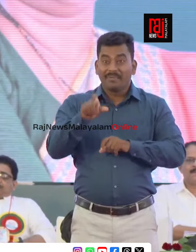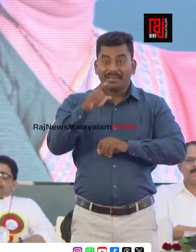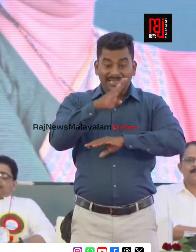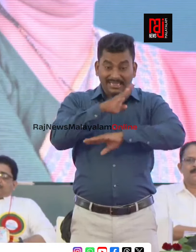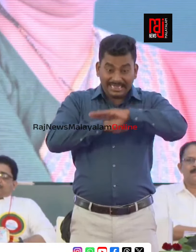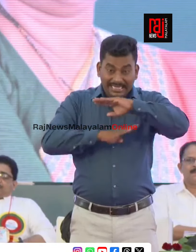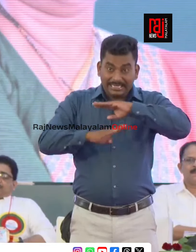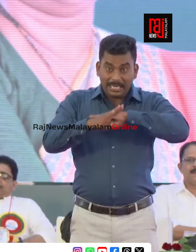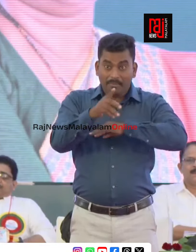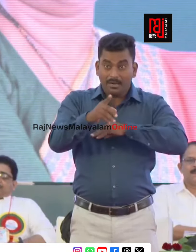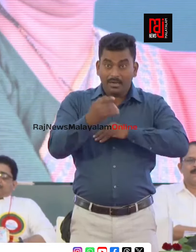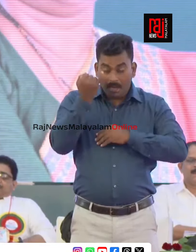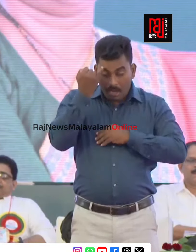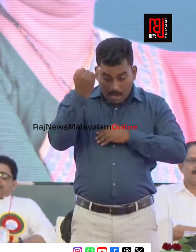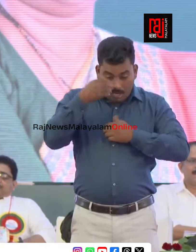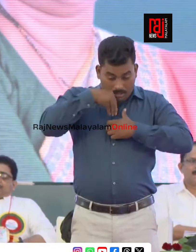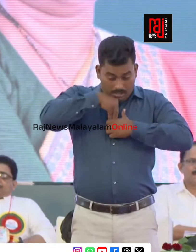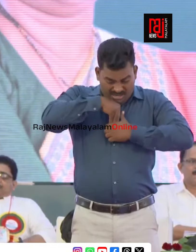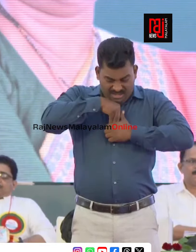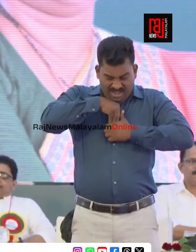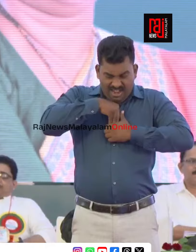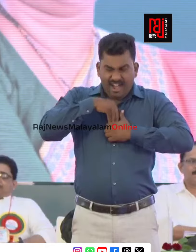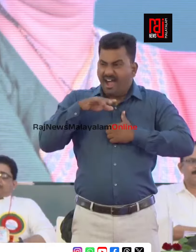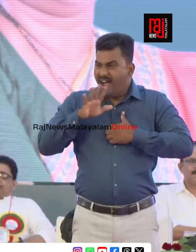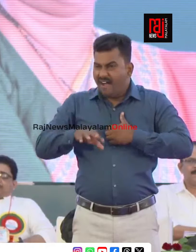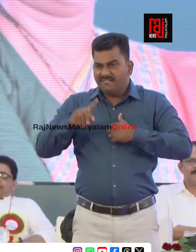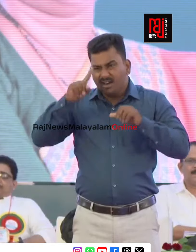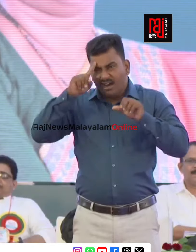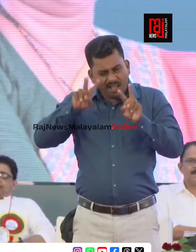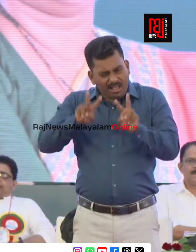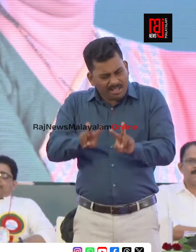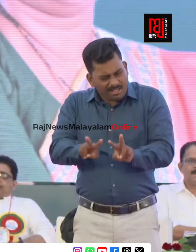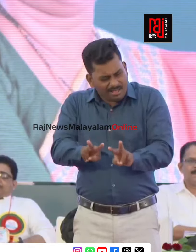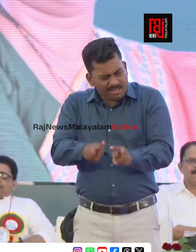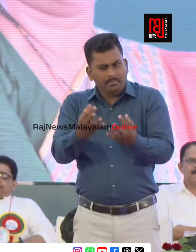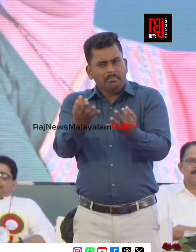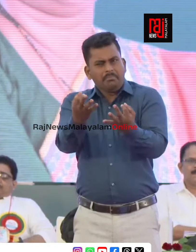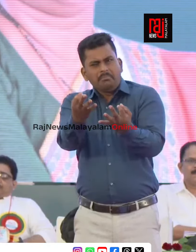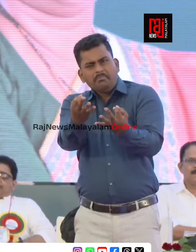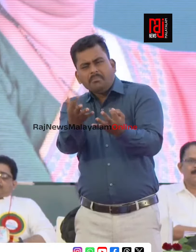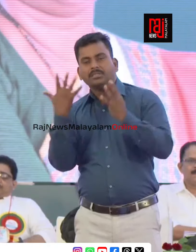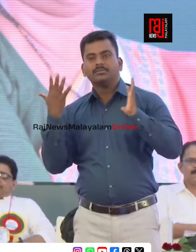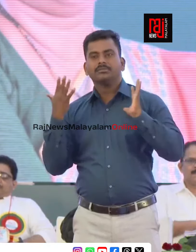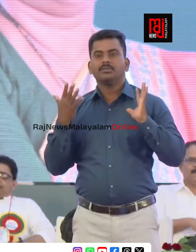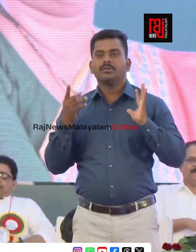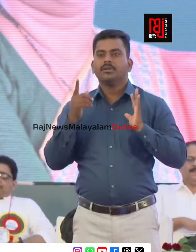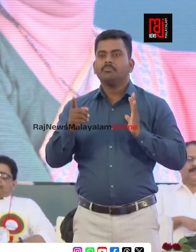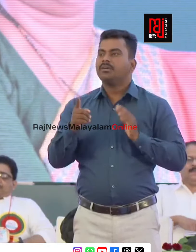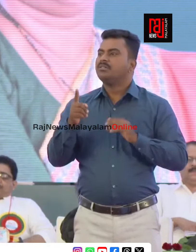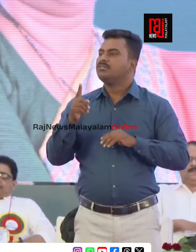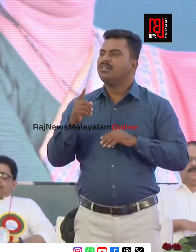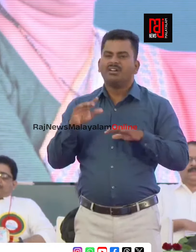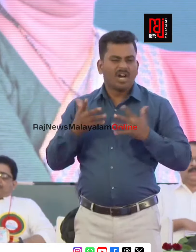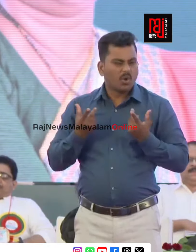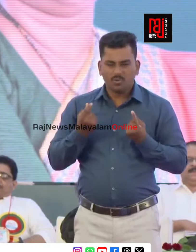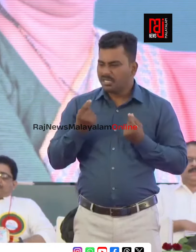ഭിന്നശേഷിക്കാർക്ക് കടന്നു വരുന്നതിനുള്ള പ്രചോദനമായി മാറേണ്ടതുണ്ട്.